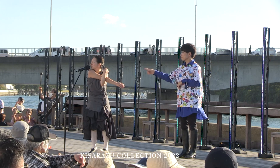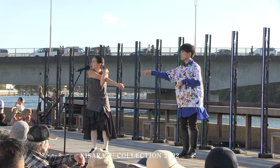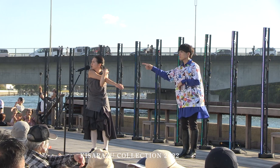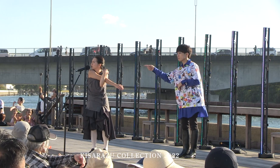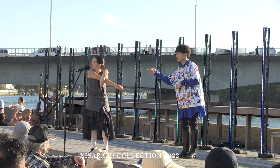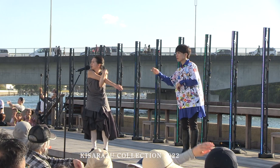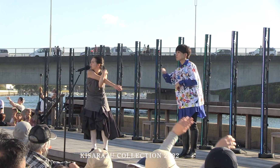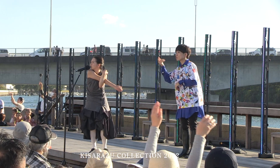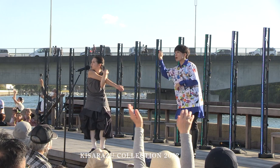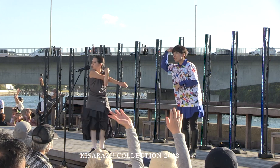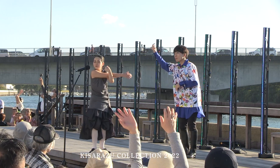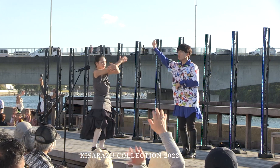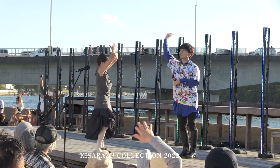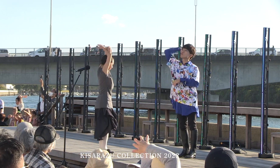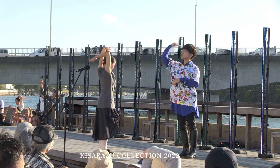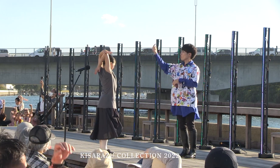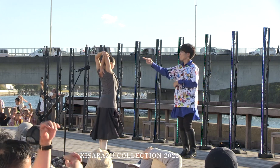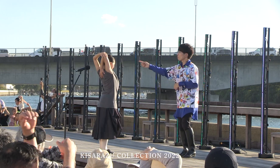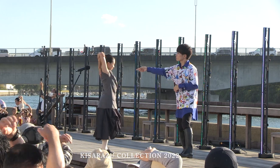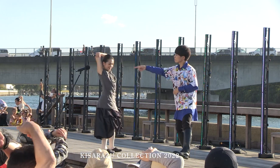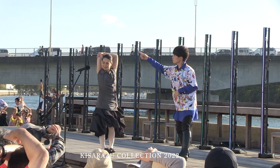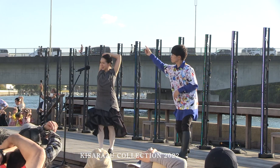う。頭の後ろに持ってきてみましょう。